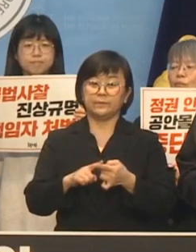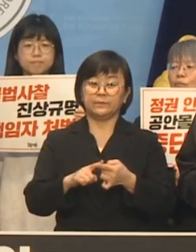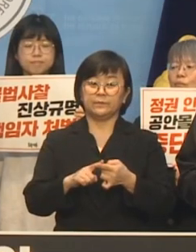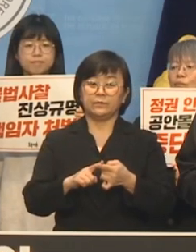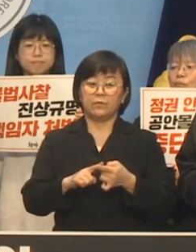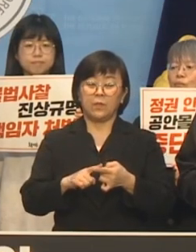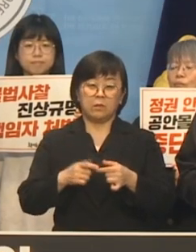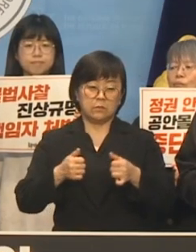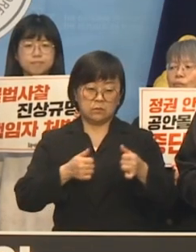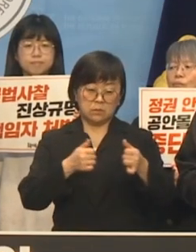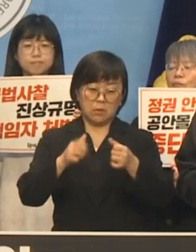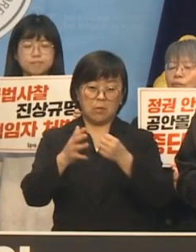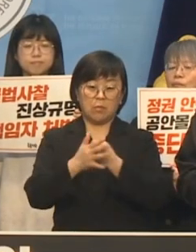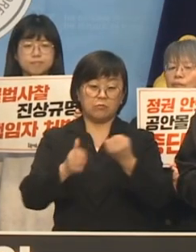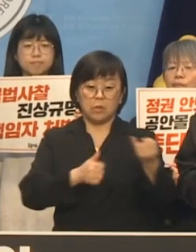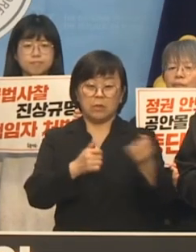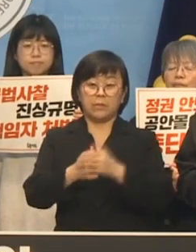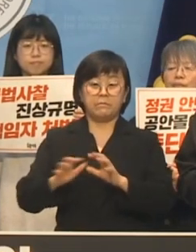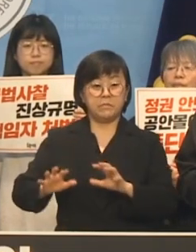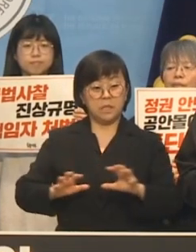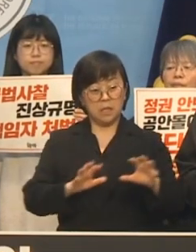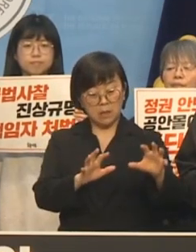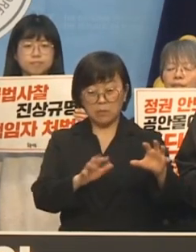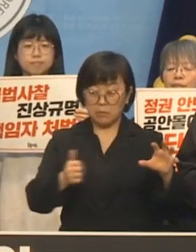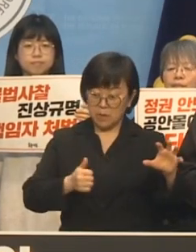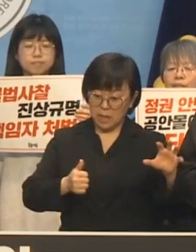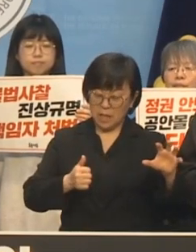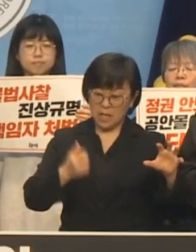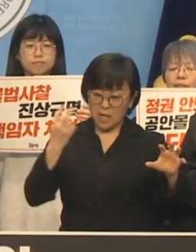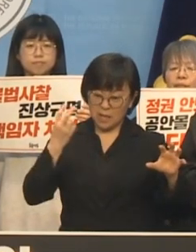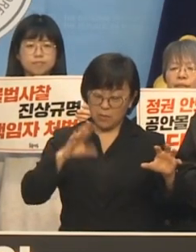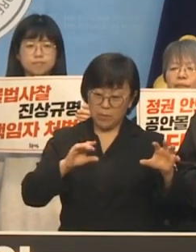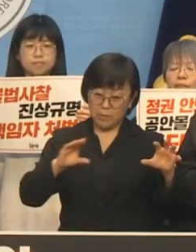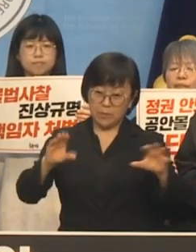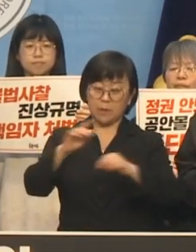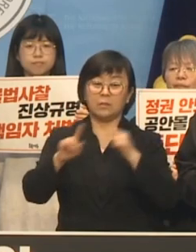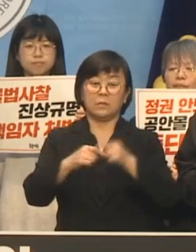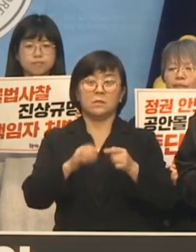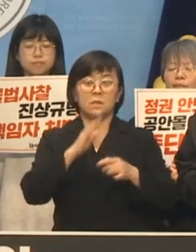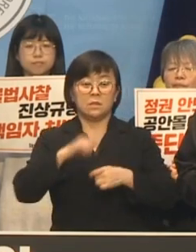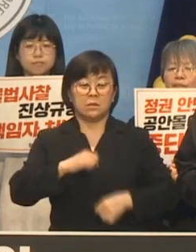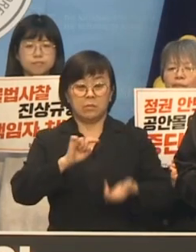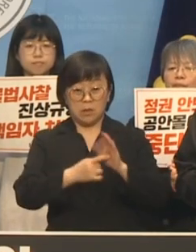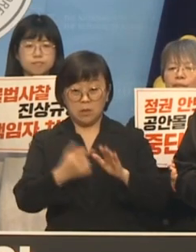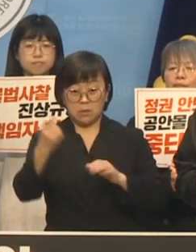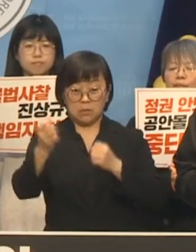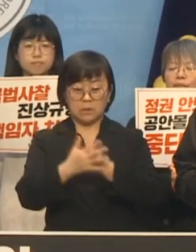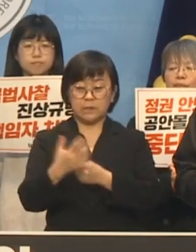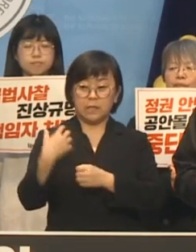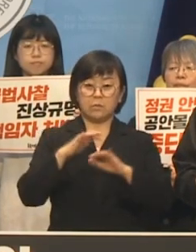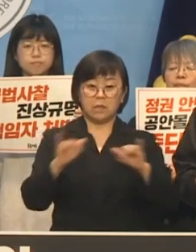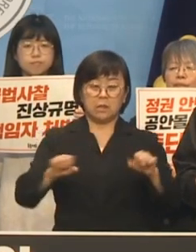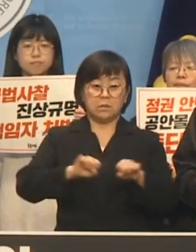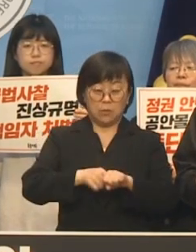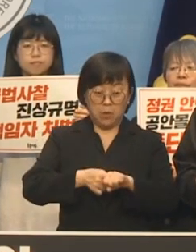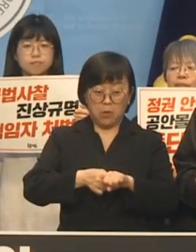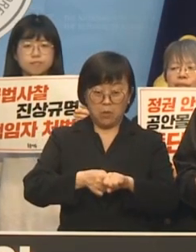추적을 하고 미행을 했던 이러한 사안에 대해서 진상이 제대로 밝혀지고 마땅히 그 책임자들에 대한